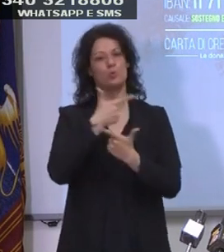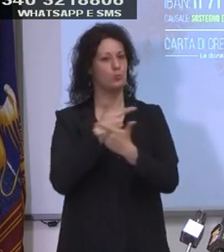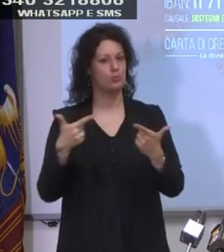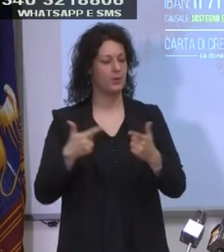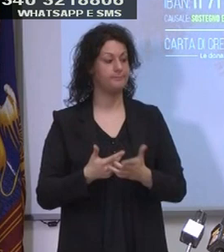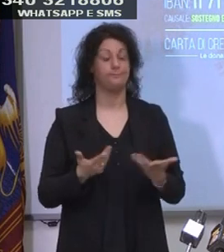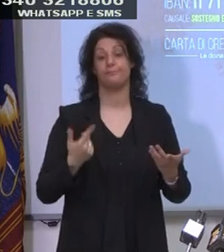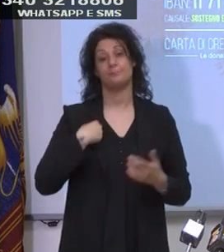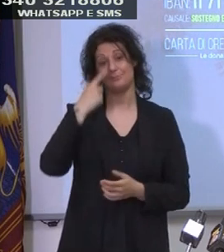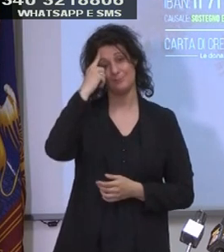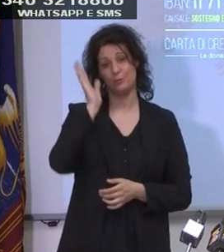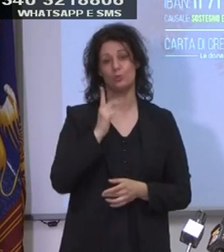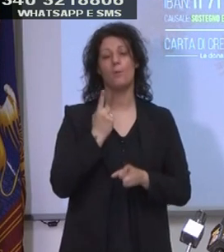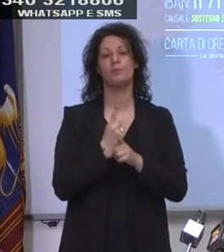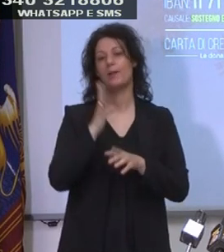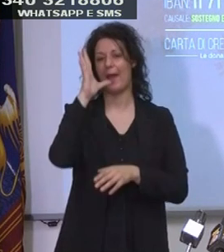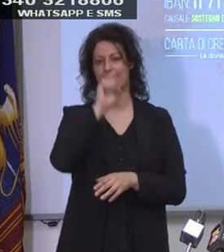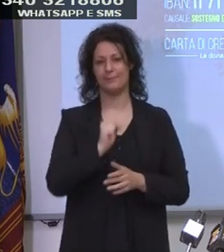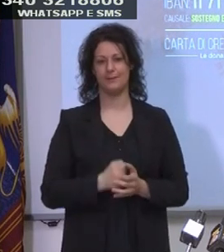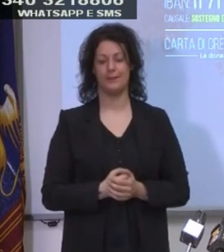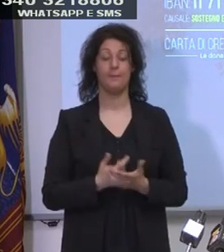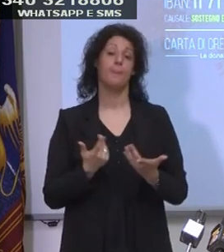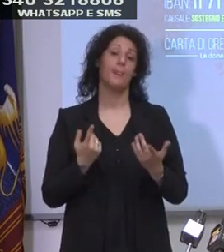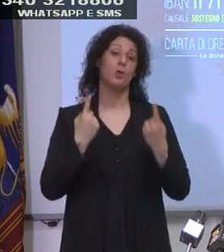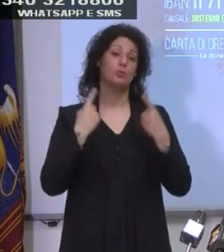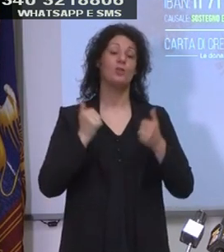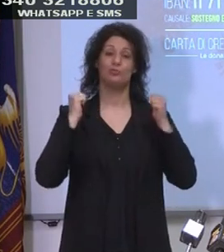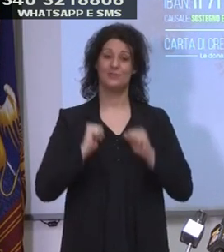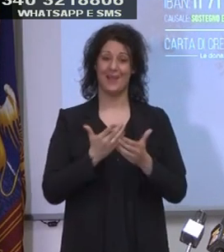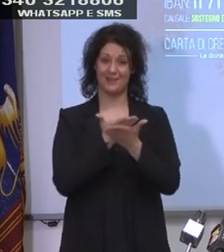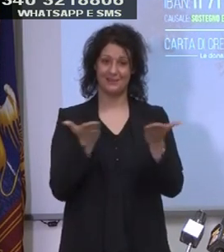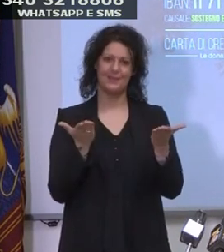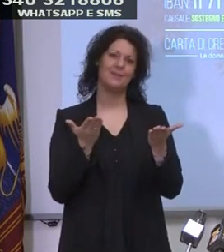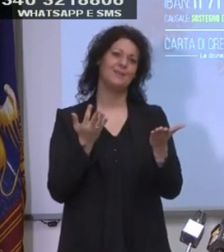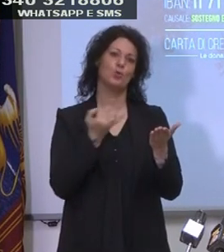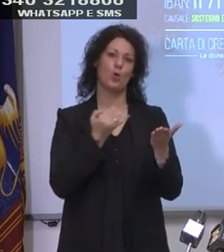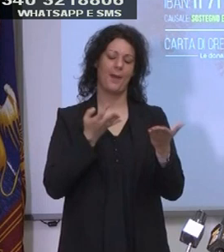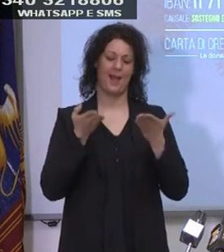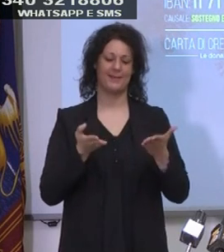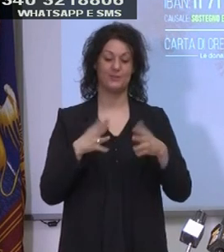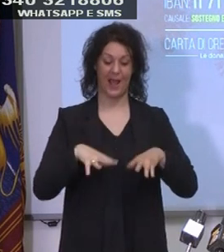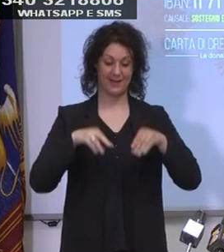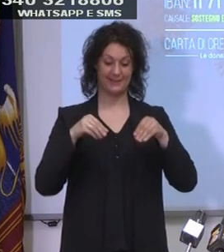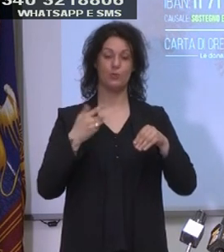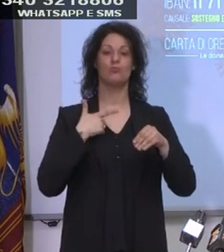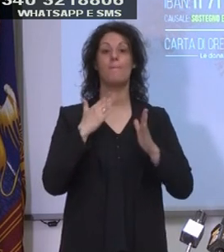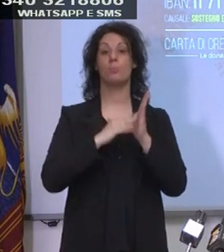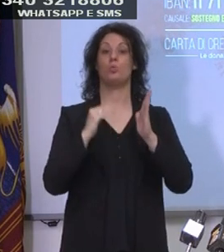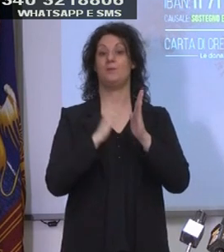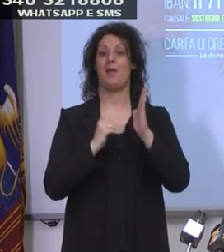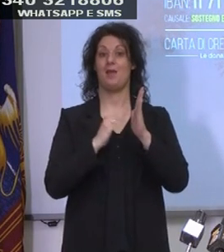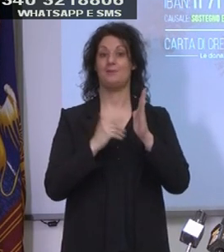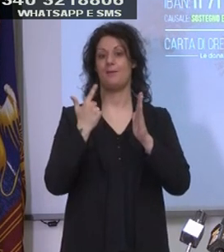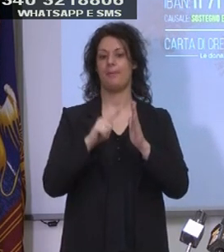e vedremo di capire questo. Certo è che i cittadini avranno un atteggiamento molto più prudenziale nell'approccio a tutto quello che sono le forme